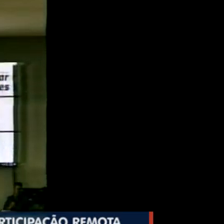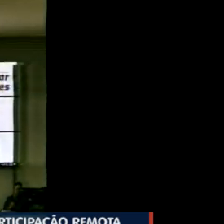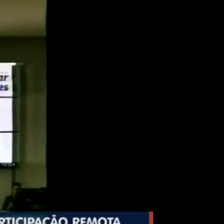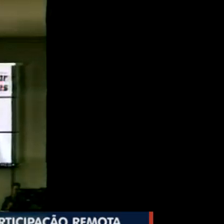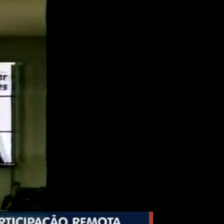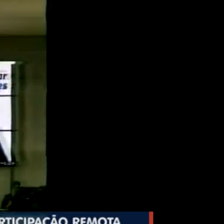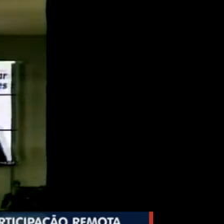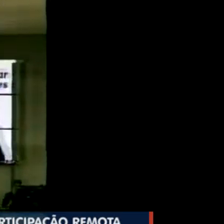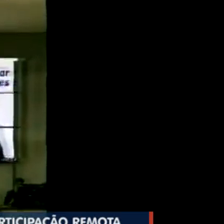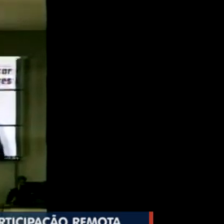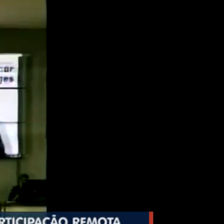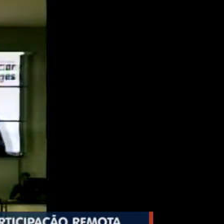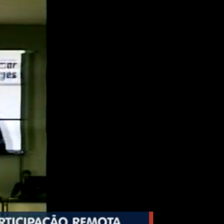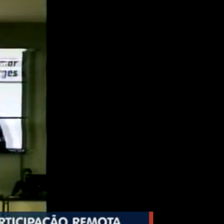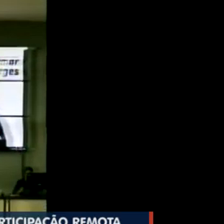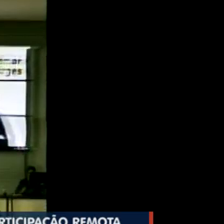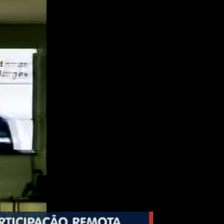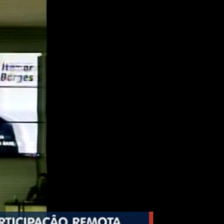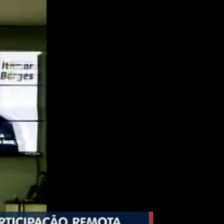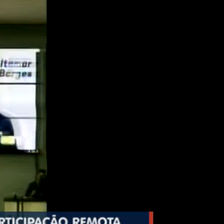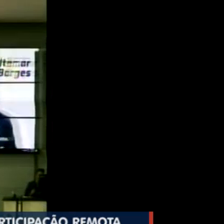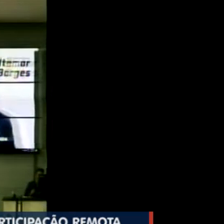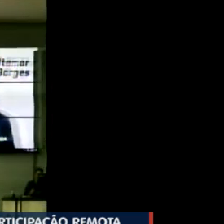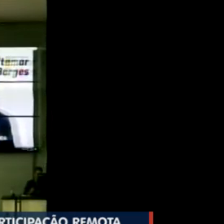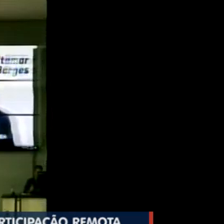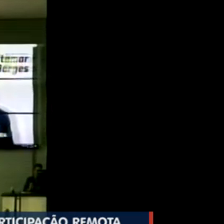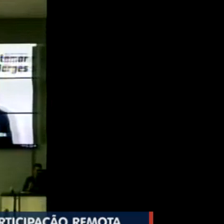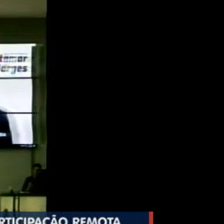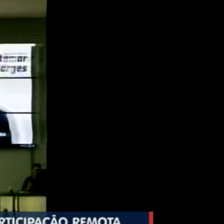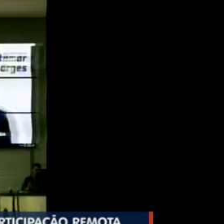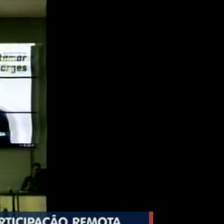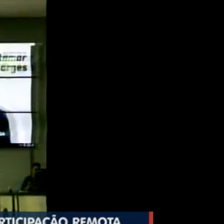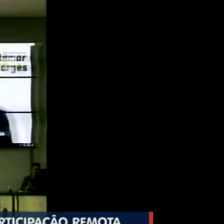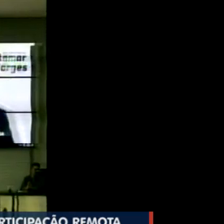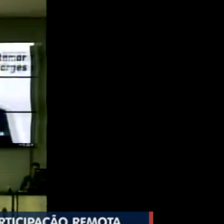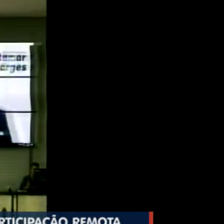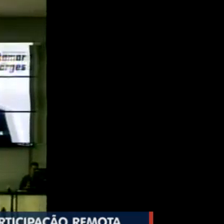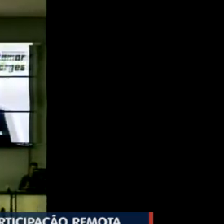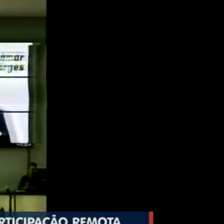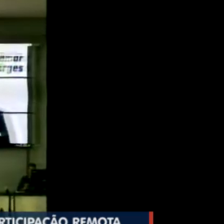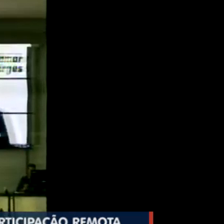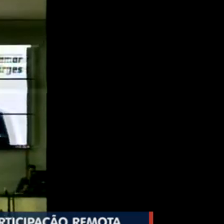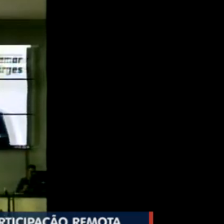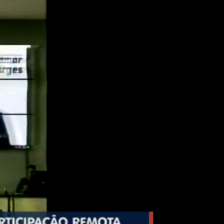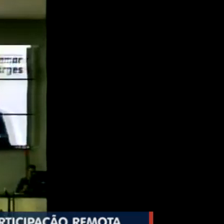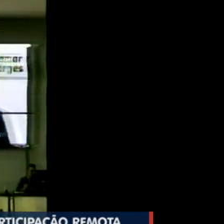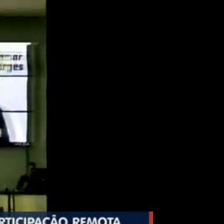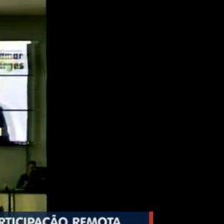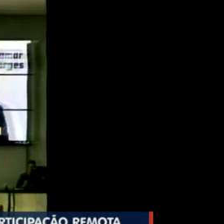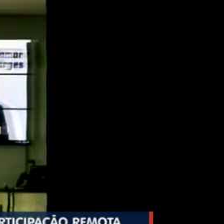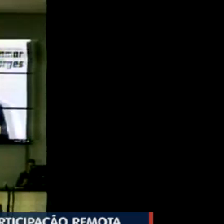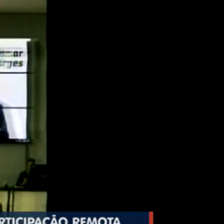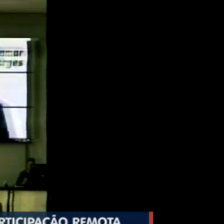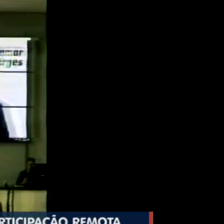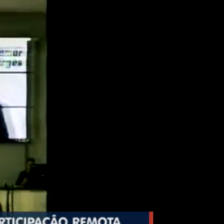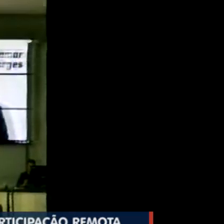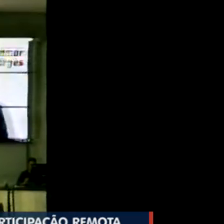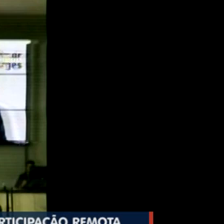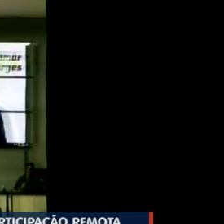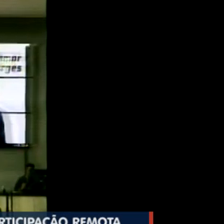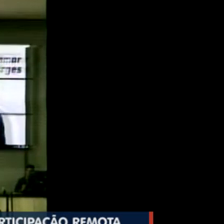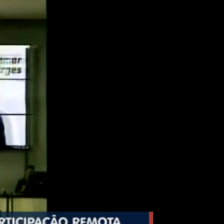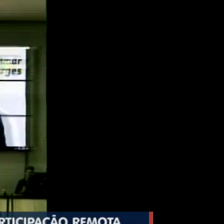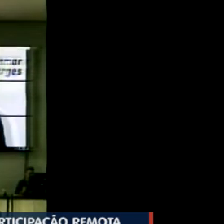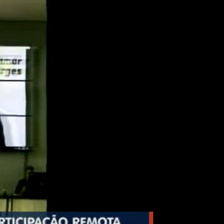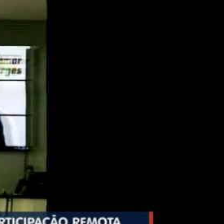emenda para poder junto com Hospital de Base atender as mulheres de Rio Preto atender a demanda e